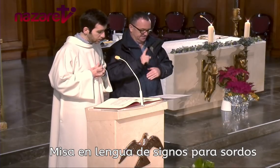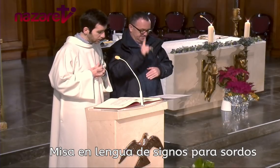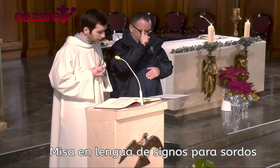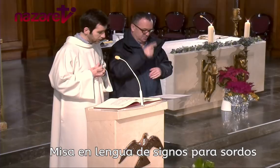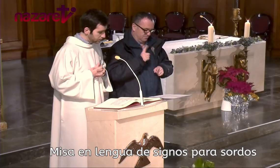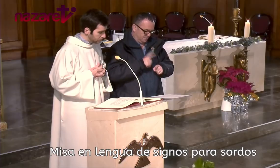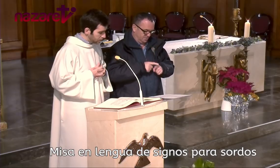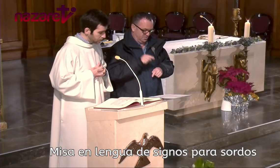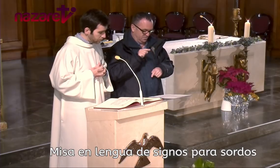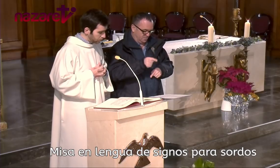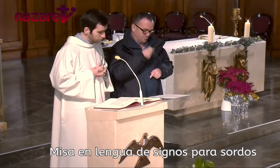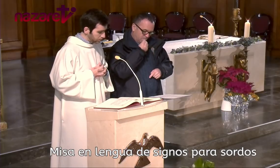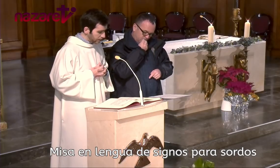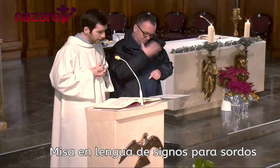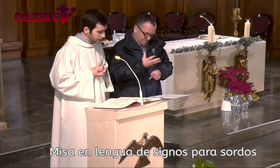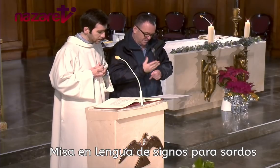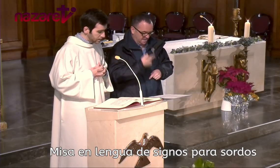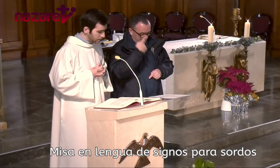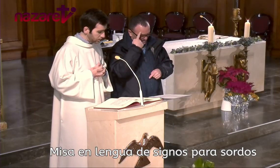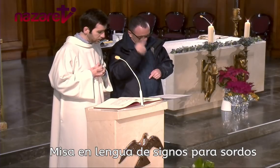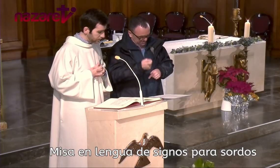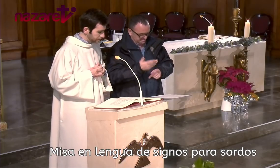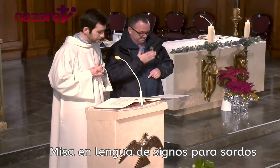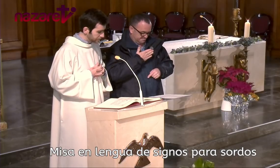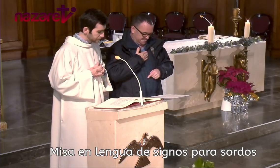misericordia, por tu bondad, Señor.